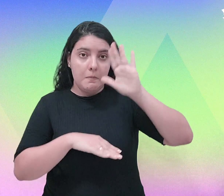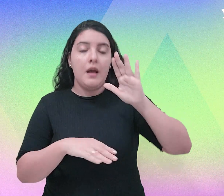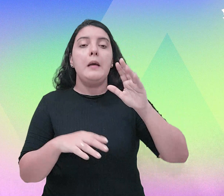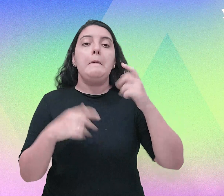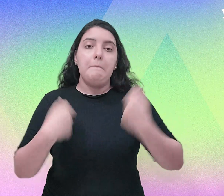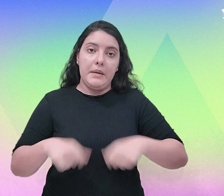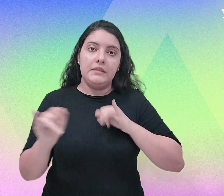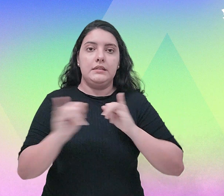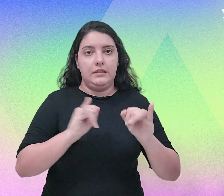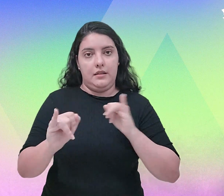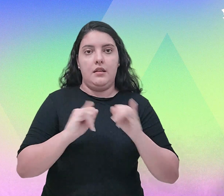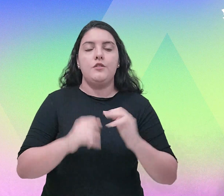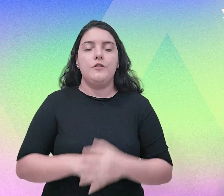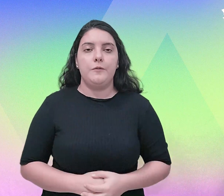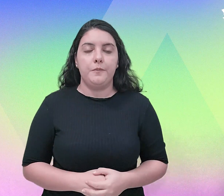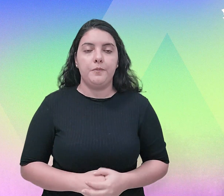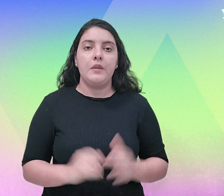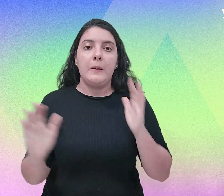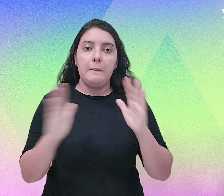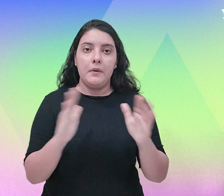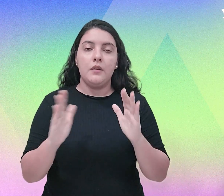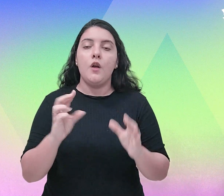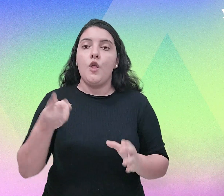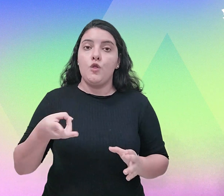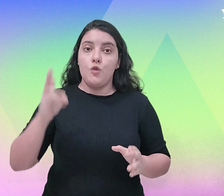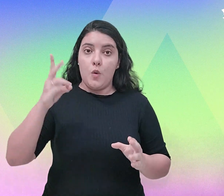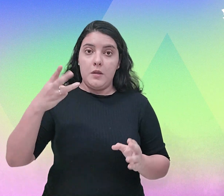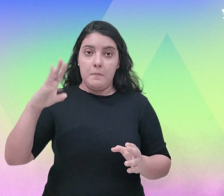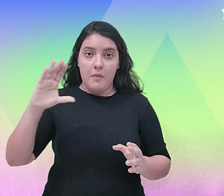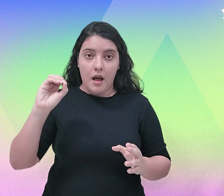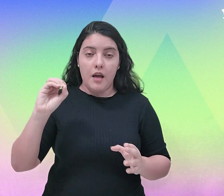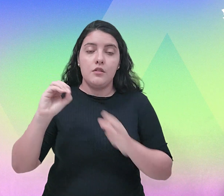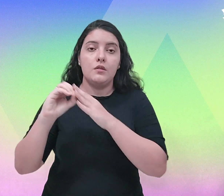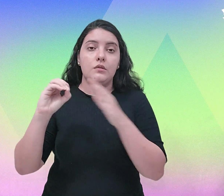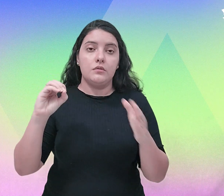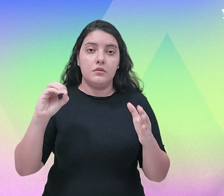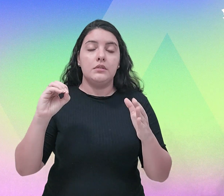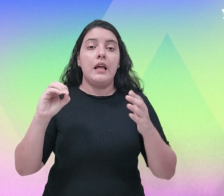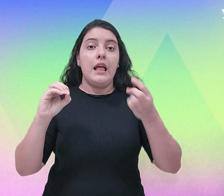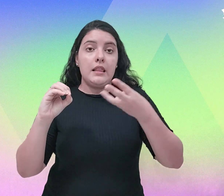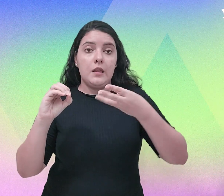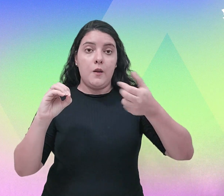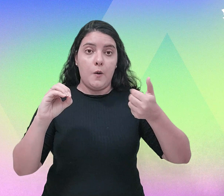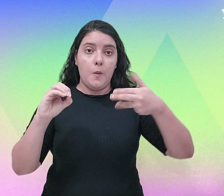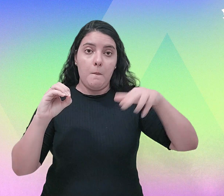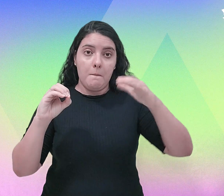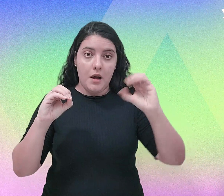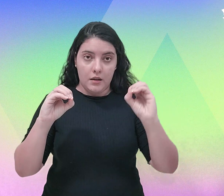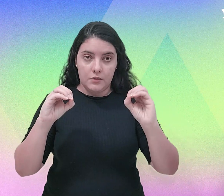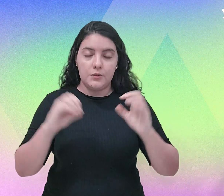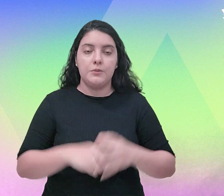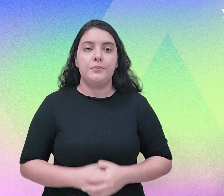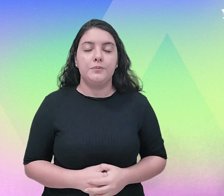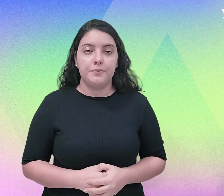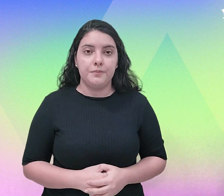conexão com a internet período 2 de março de 2022 a 31 de março de 2022